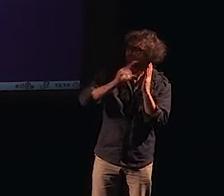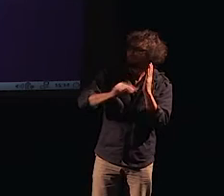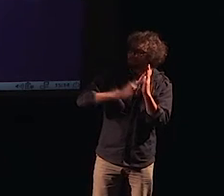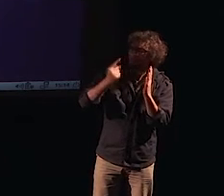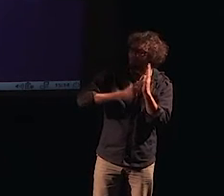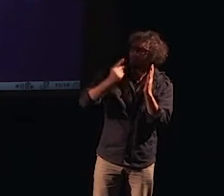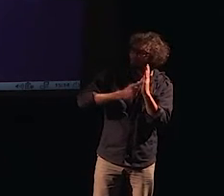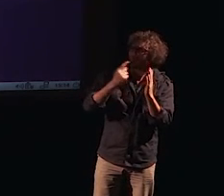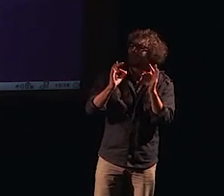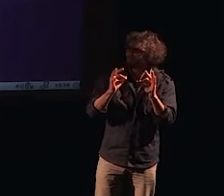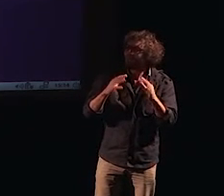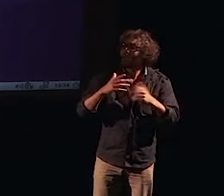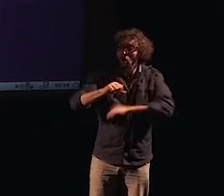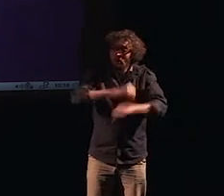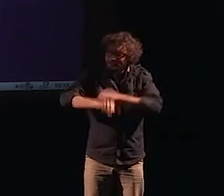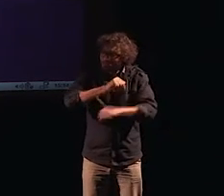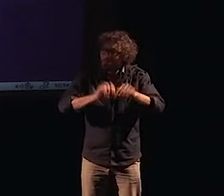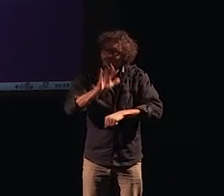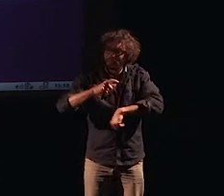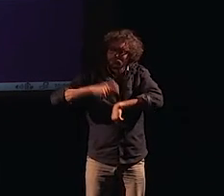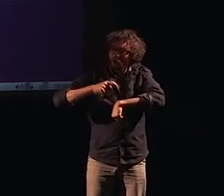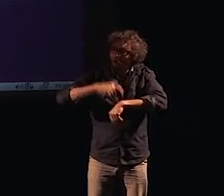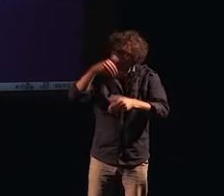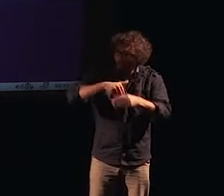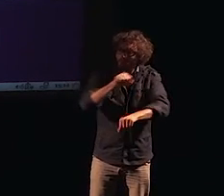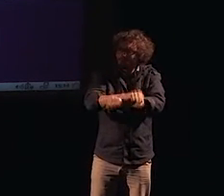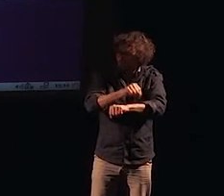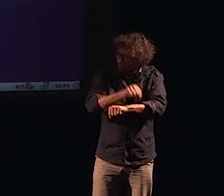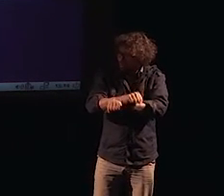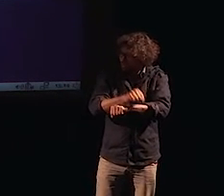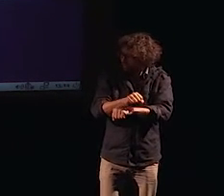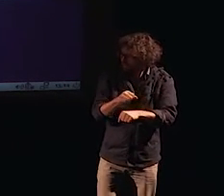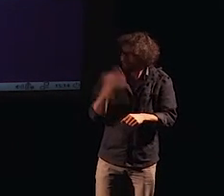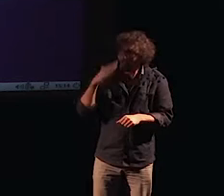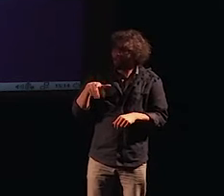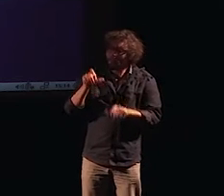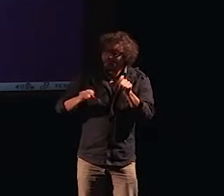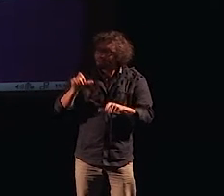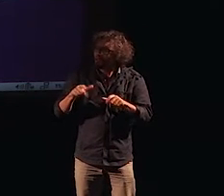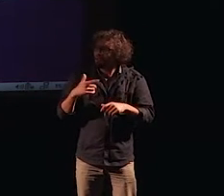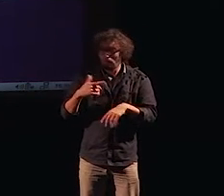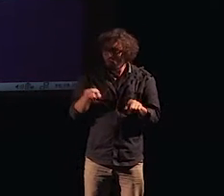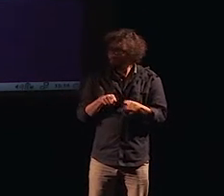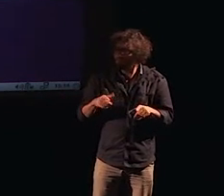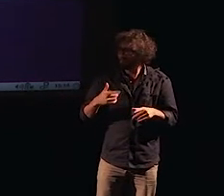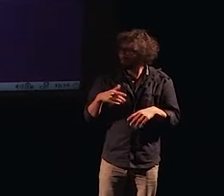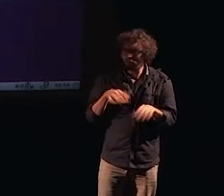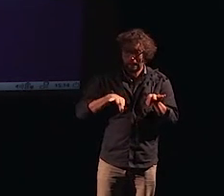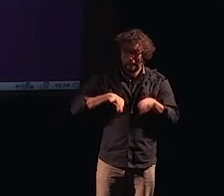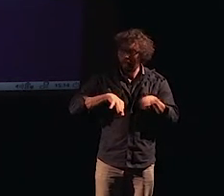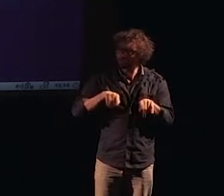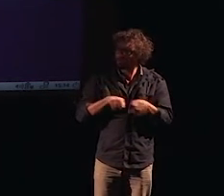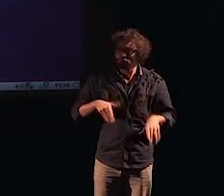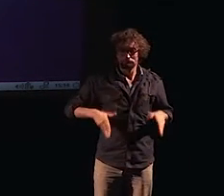l'importance cruciale de l'organisation du temps dans les prisons. Les prisons ont des emplois du temps mais réglés, mais même pas à la minute, à la seconde. C'est des trucs, vous vous